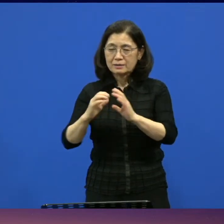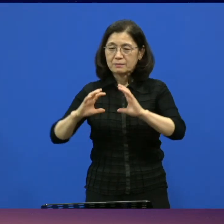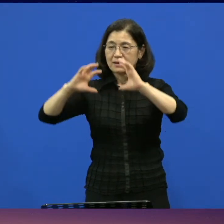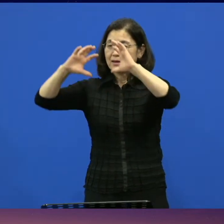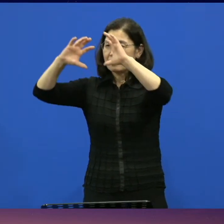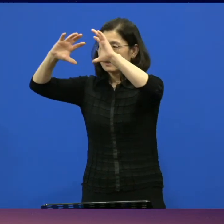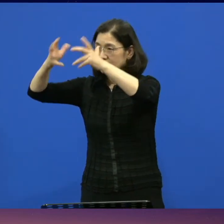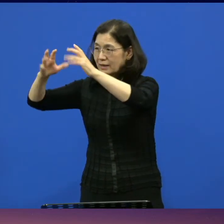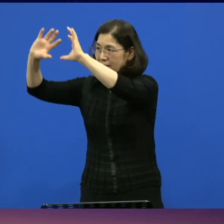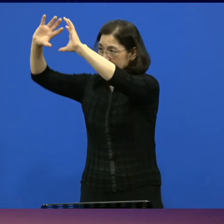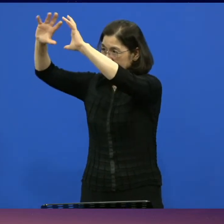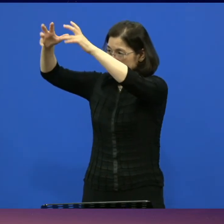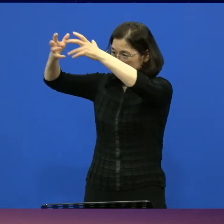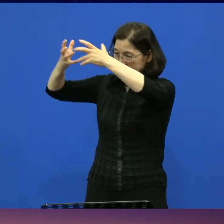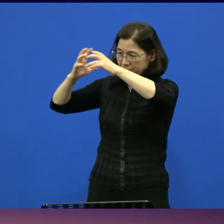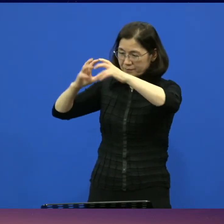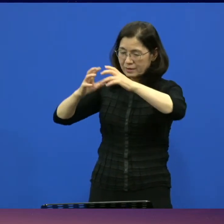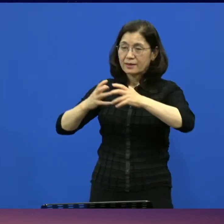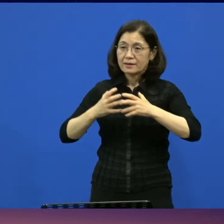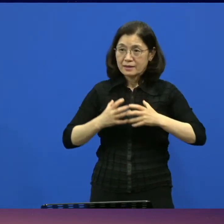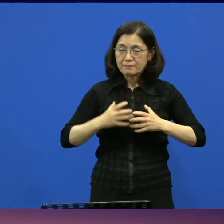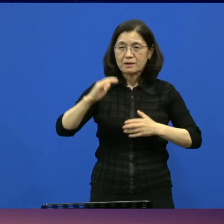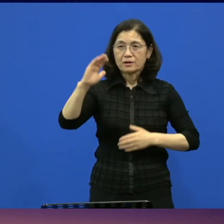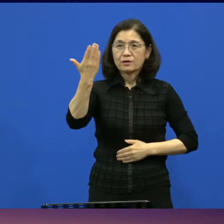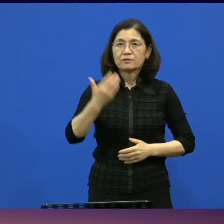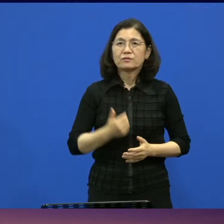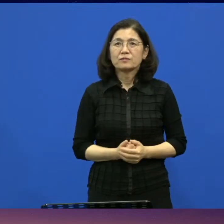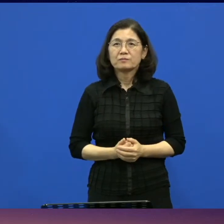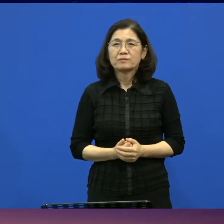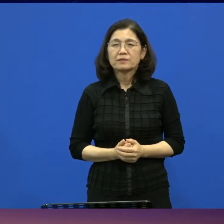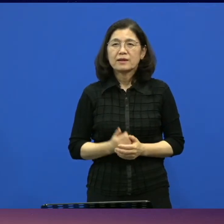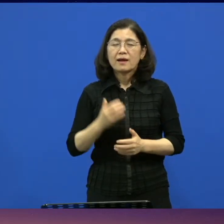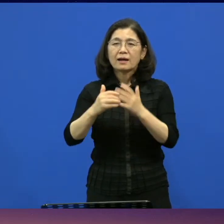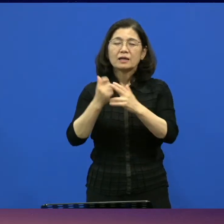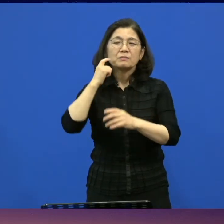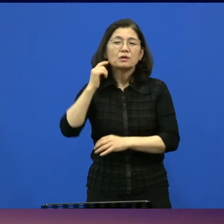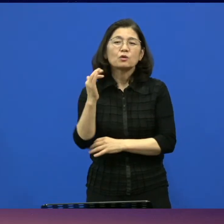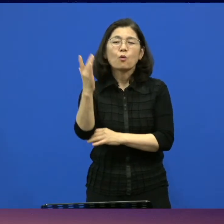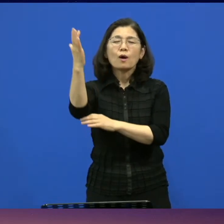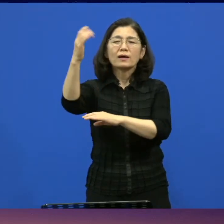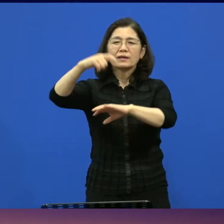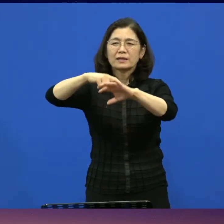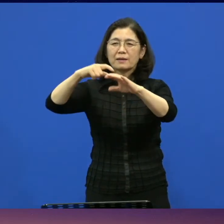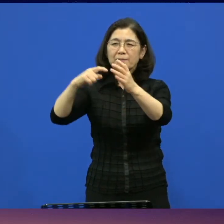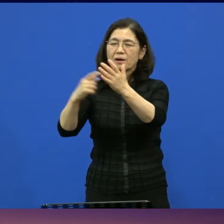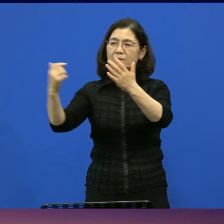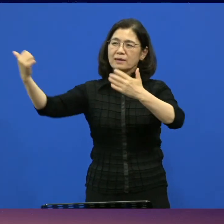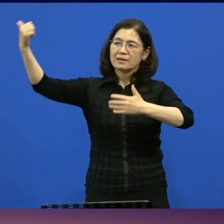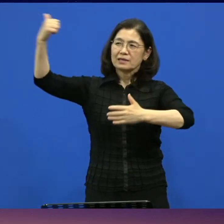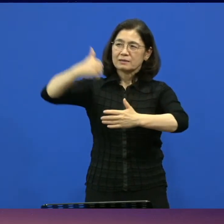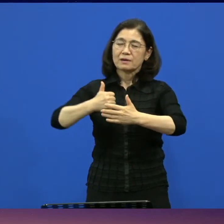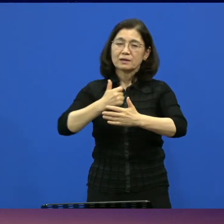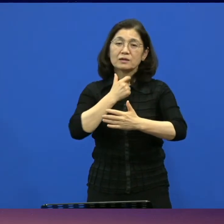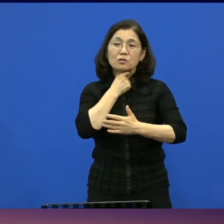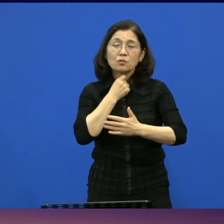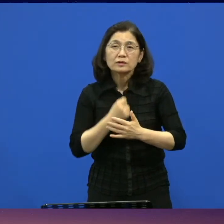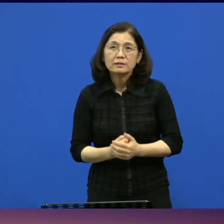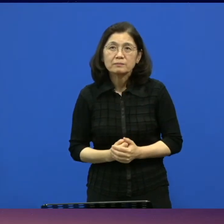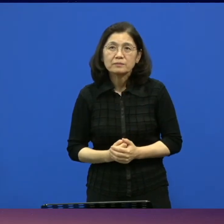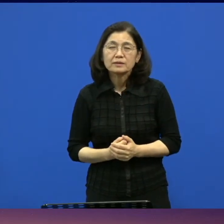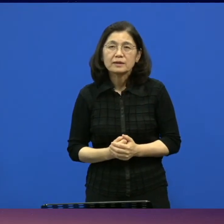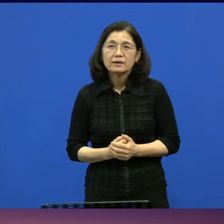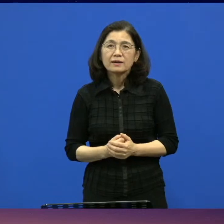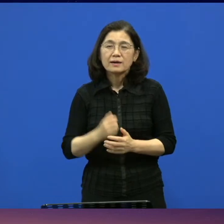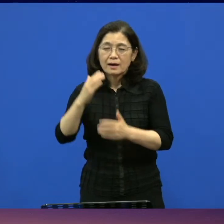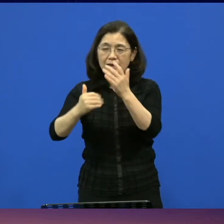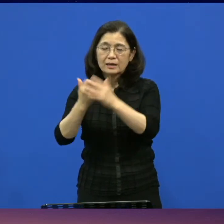여러분, 하나님의 영광이 오늘 여러분들의 심령 가운데 임하게 되기를 축원합니다. 그 영광이 마틴 로이드 존스 목사님에 의하면 그 영광이